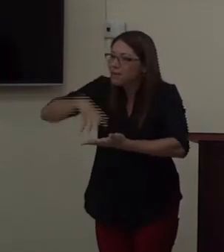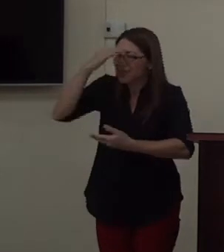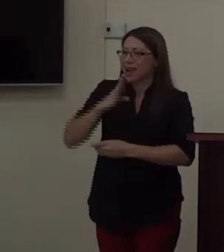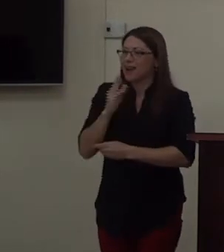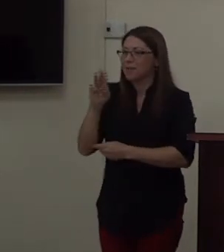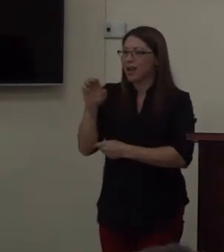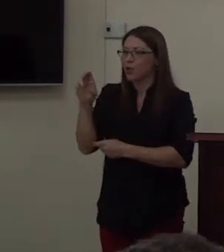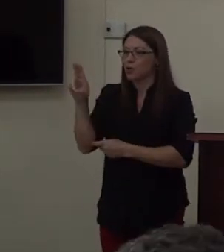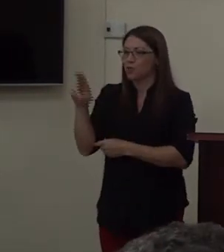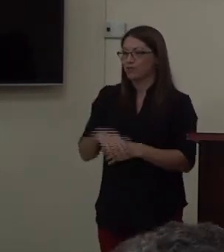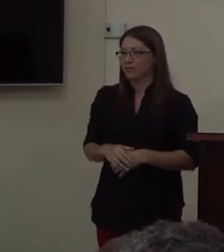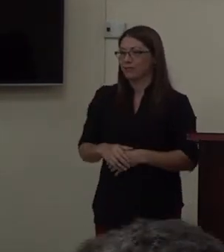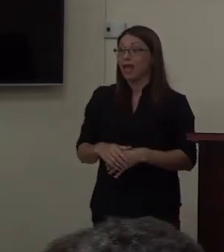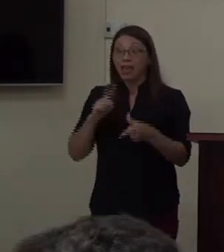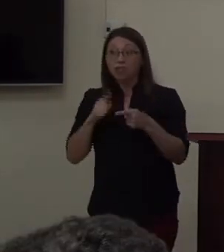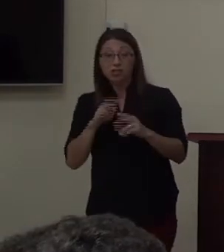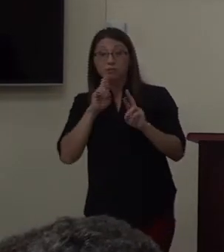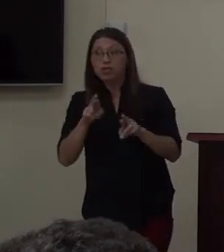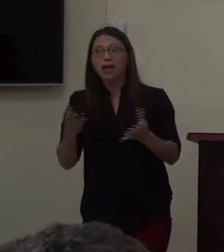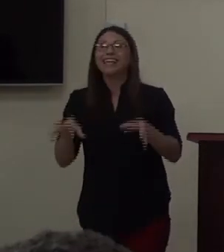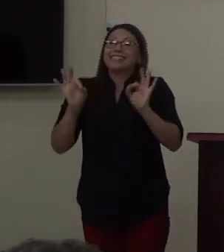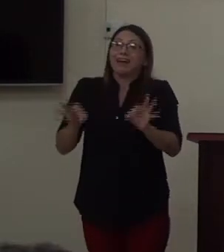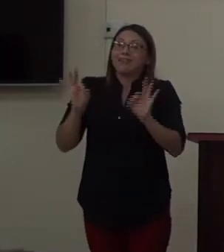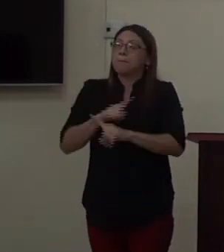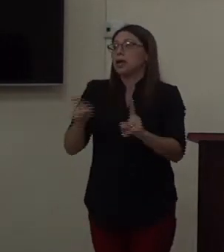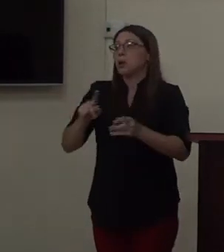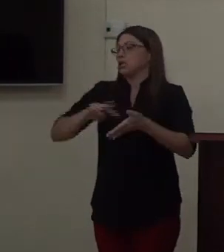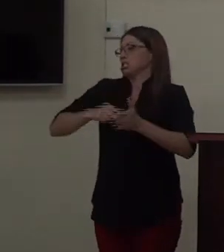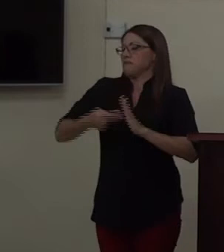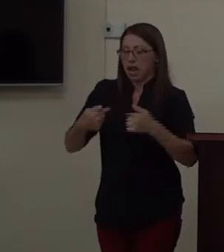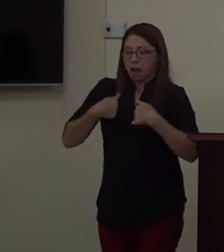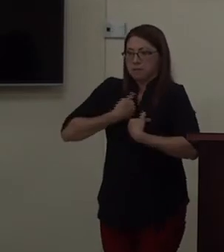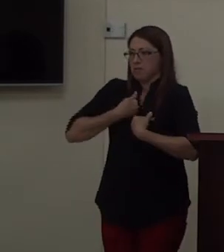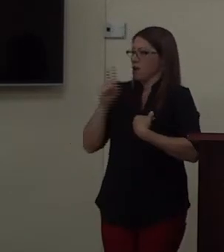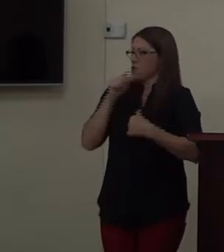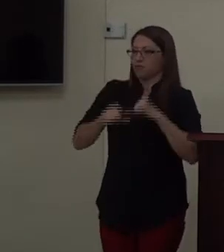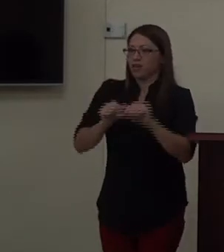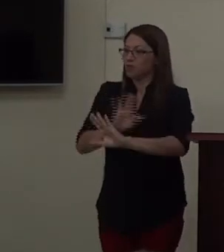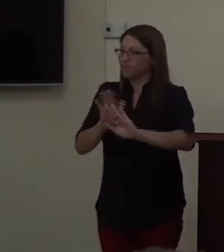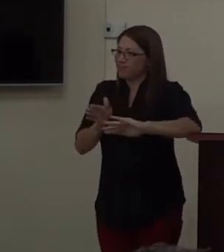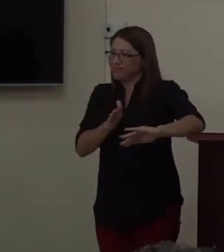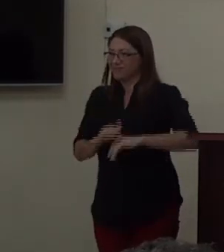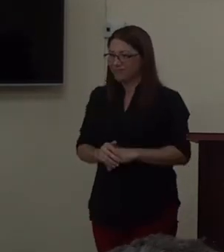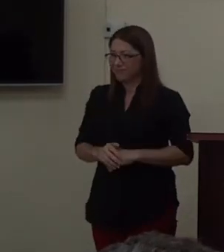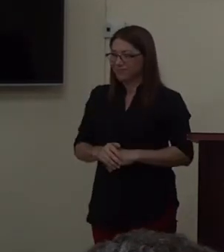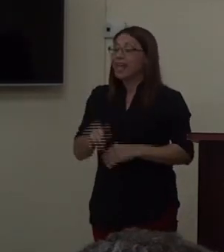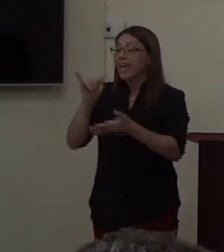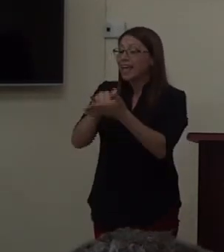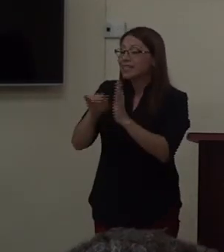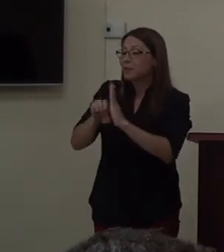bien mientras no me implica ni un esfuerzo. Y estas son, por ejemplo, complicaciones. Estos son, por